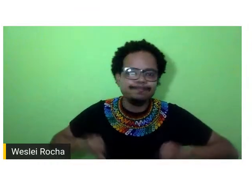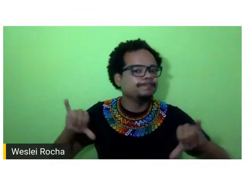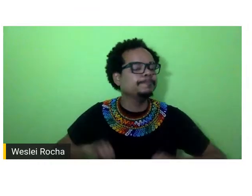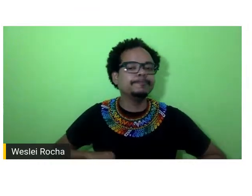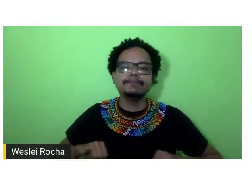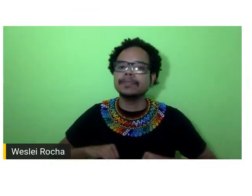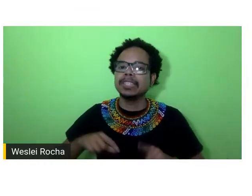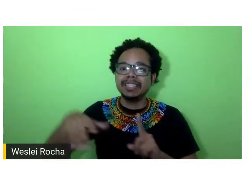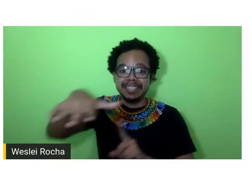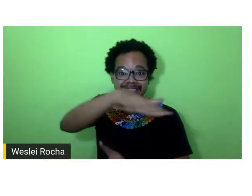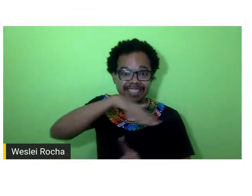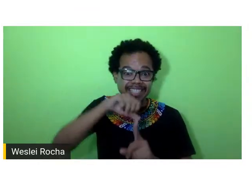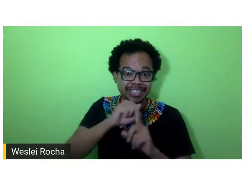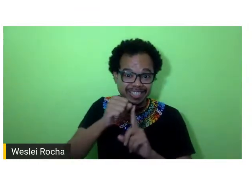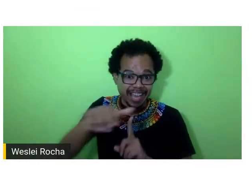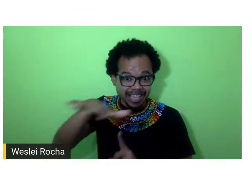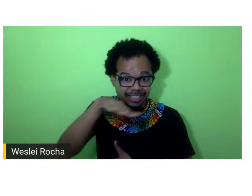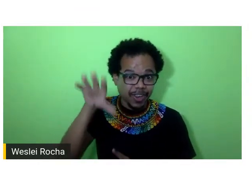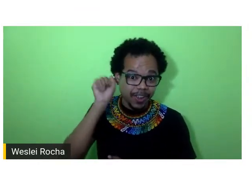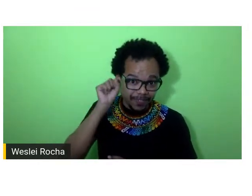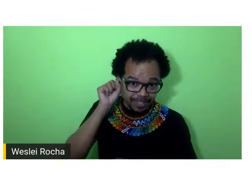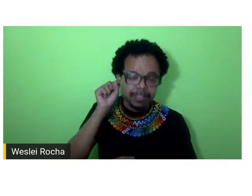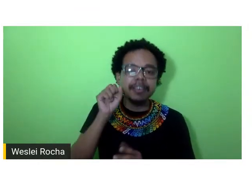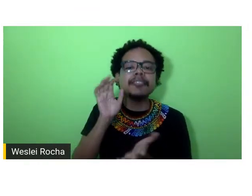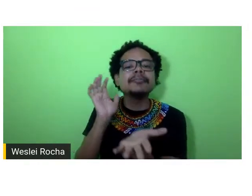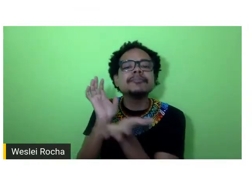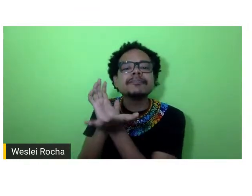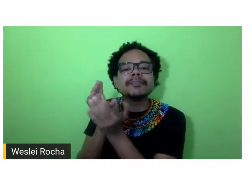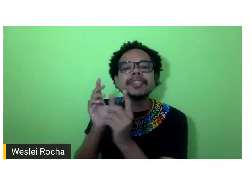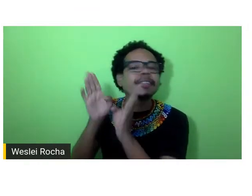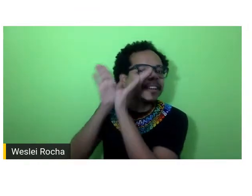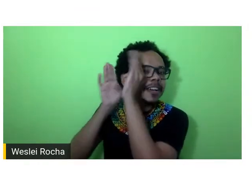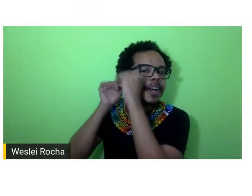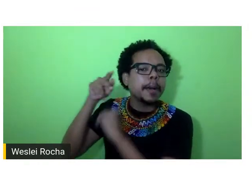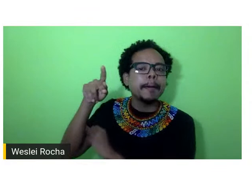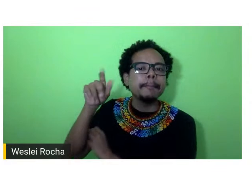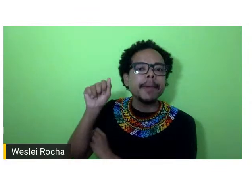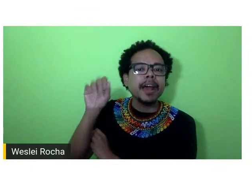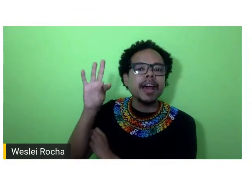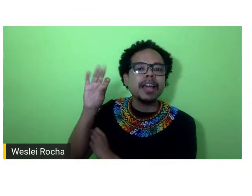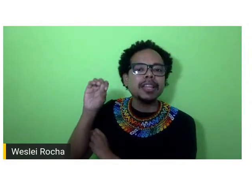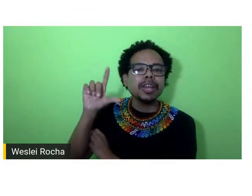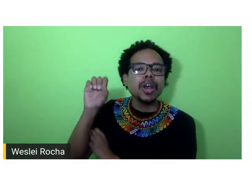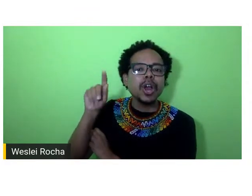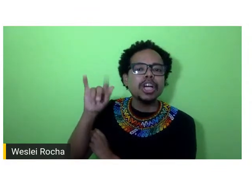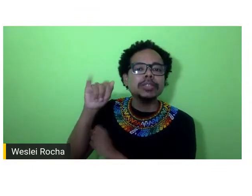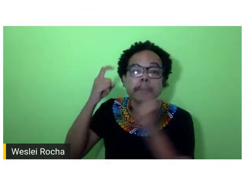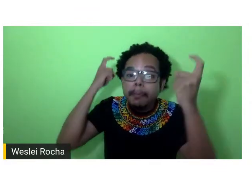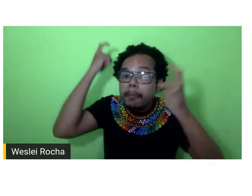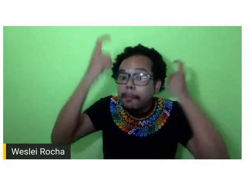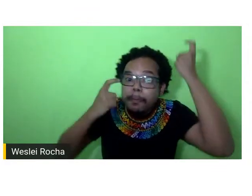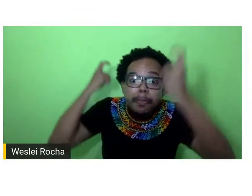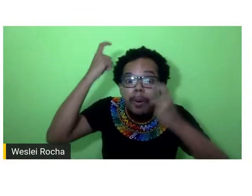e essa história muito antiga e como todos já sabem a comunidade surda sofreu o mundo através dessa visão